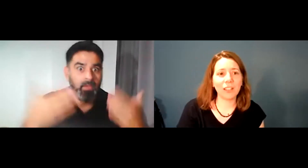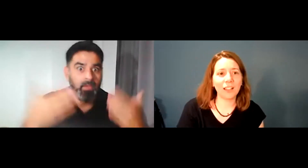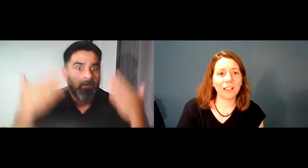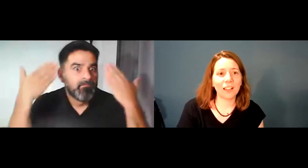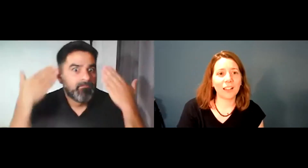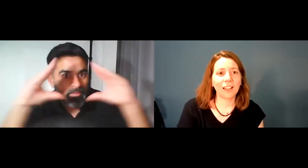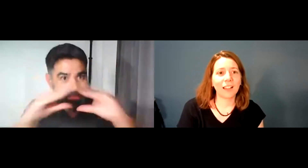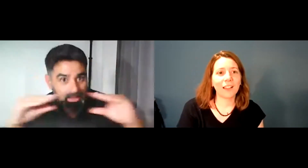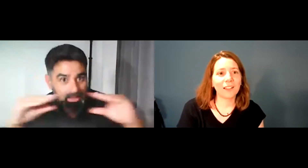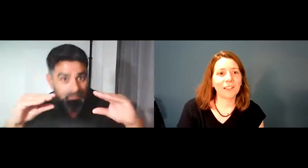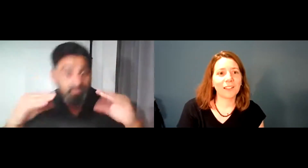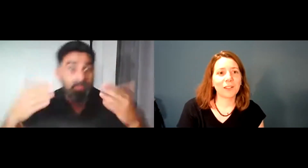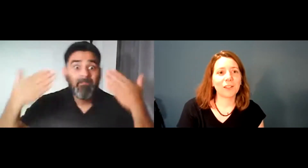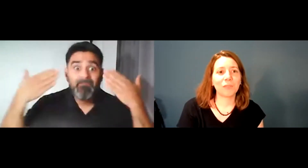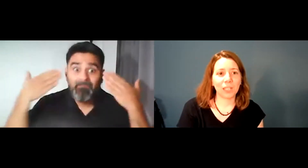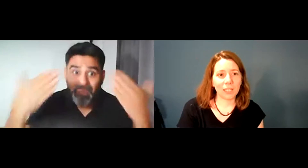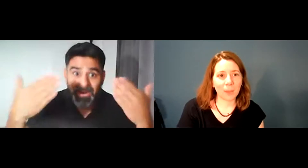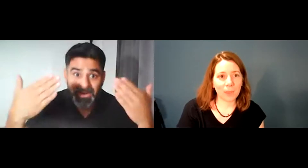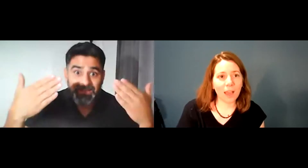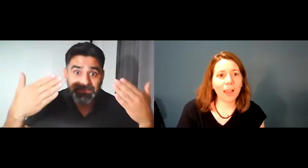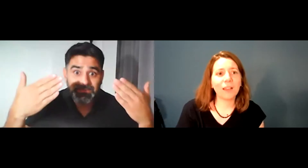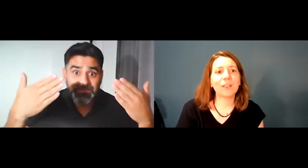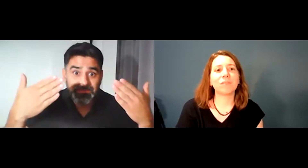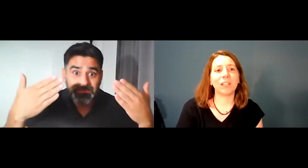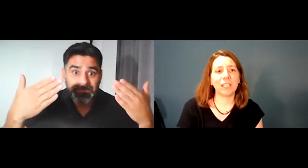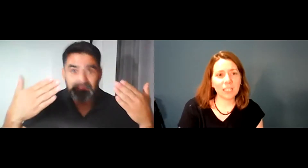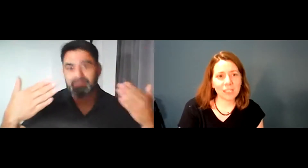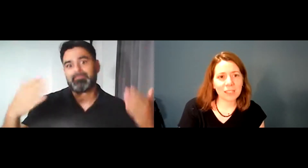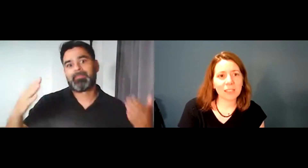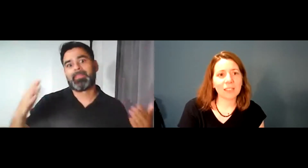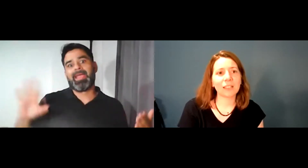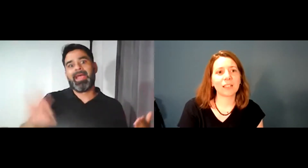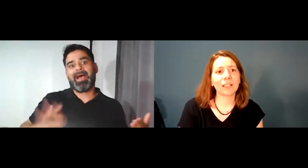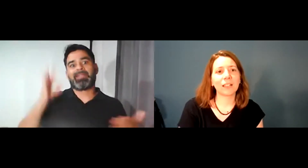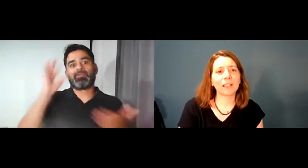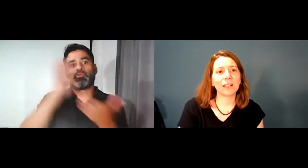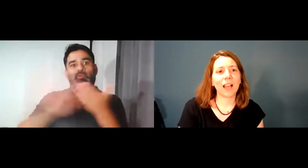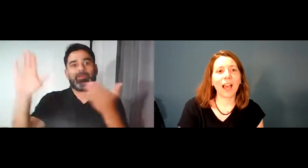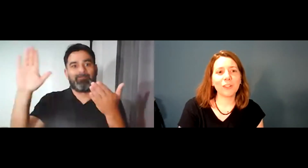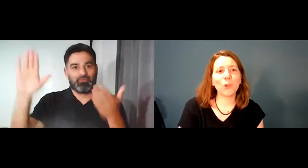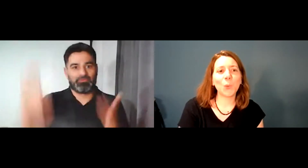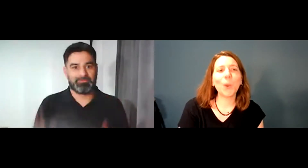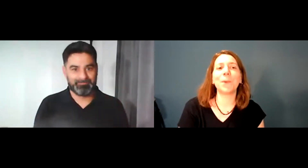ustedes. Gracias por todo. Gracias. Feliz. Gracias por todo. Aprendimos un montón.